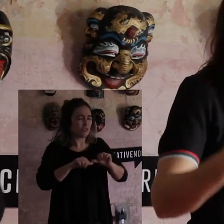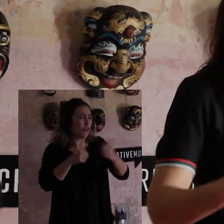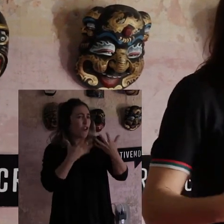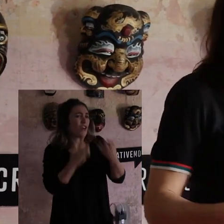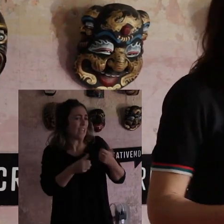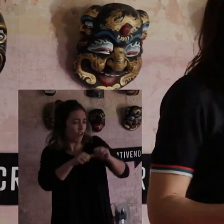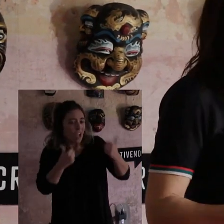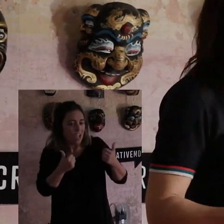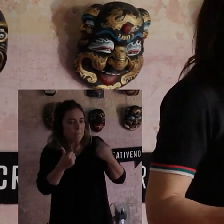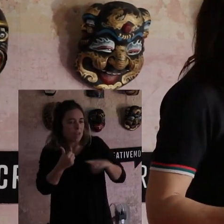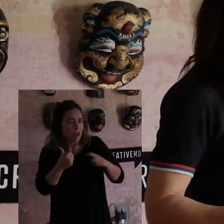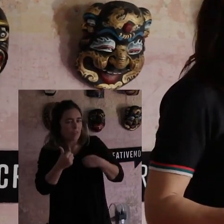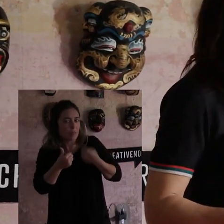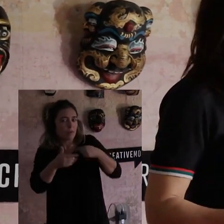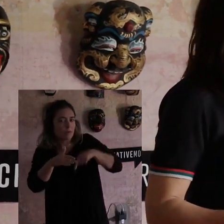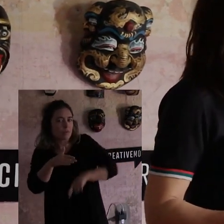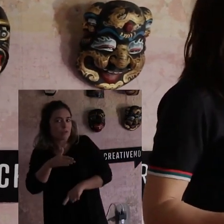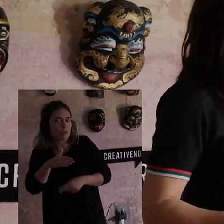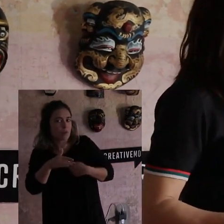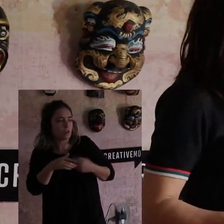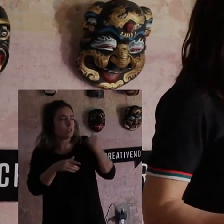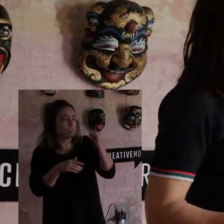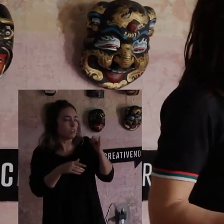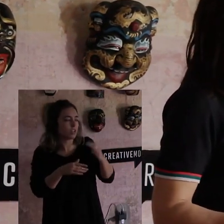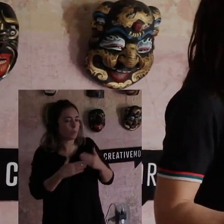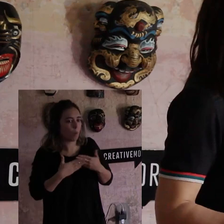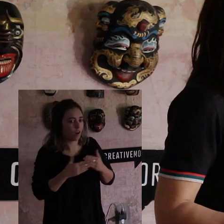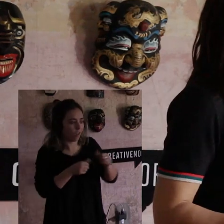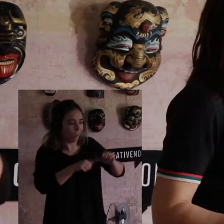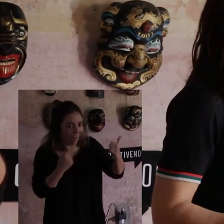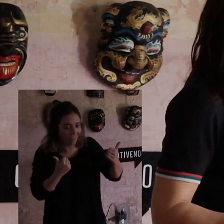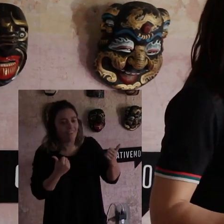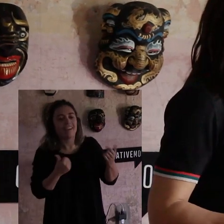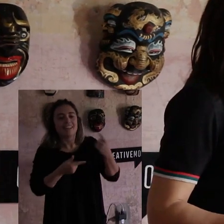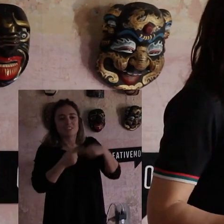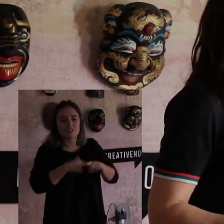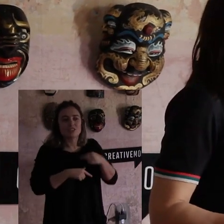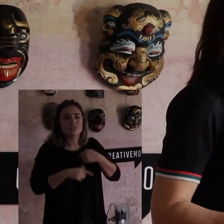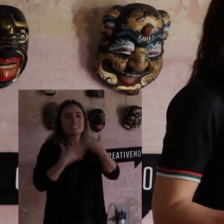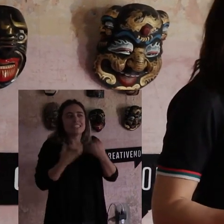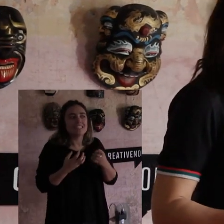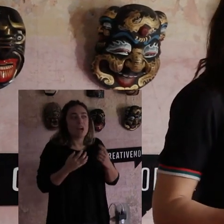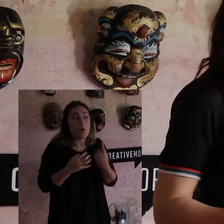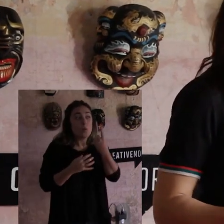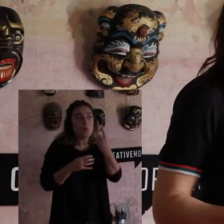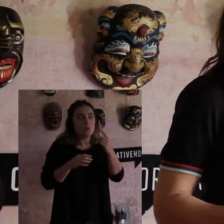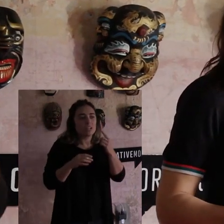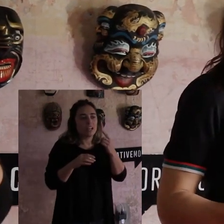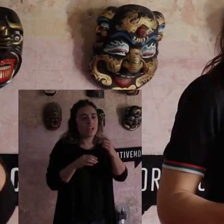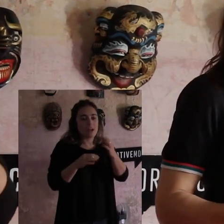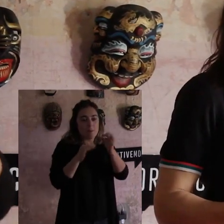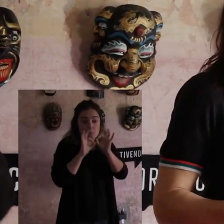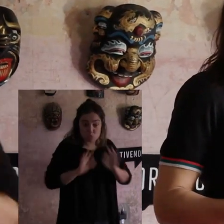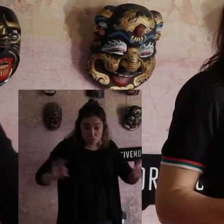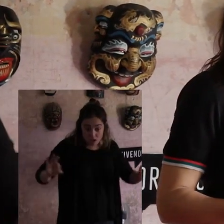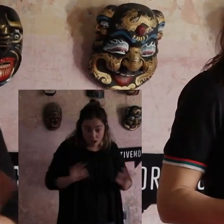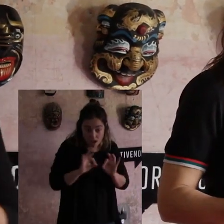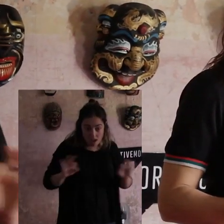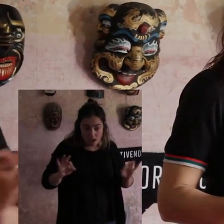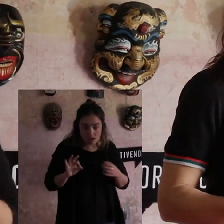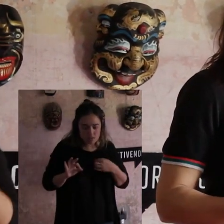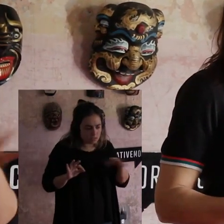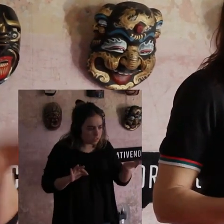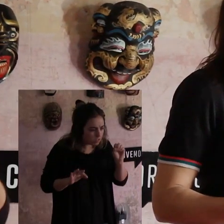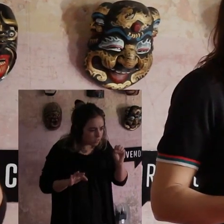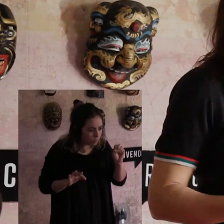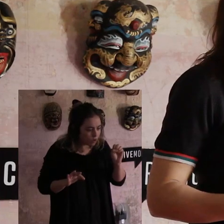lo que pasaba. Y yo quería como un tema, y encontré un tema, y cuando lo encontré en Nemiquitepa